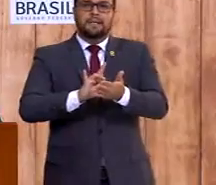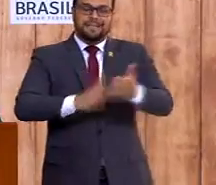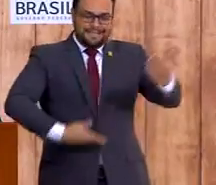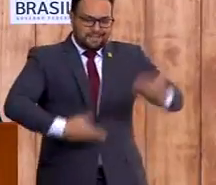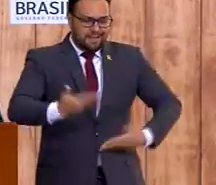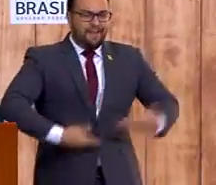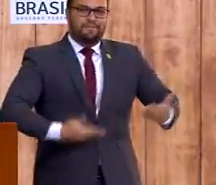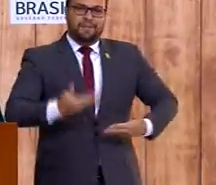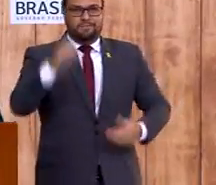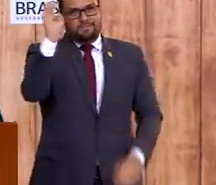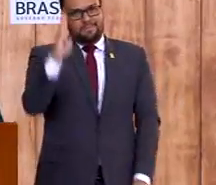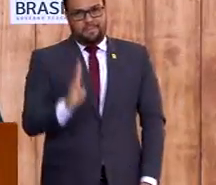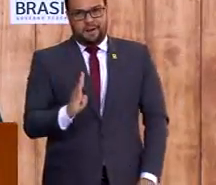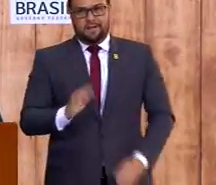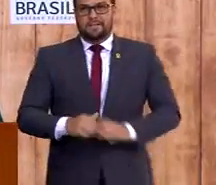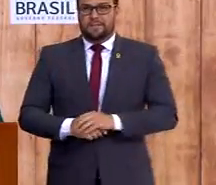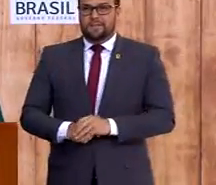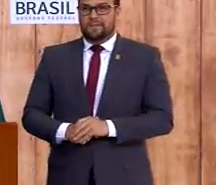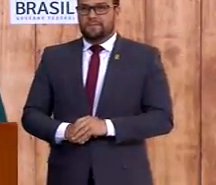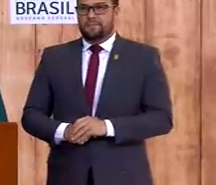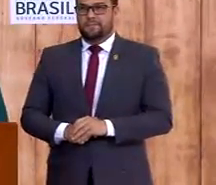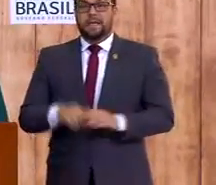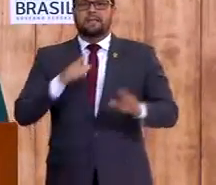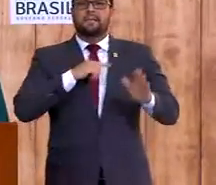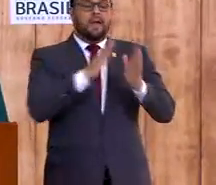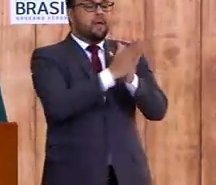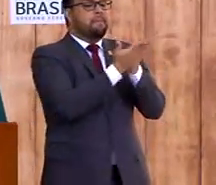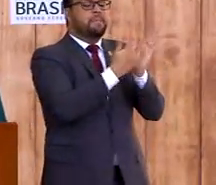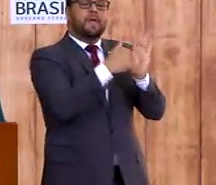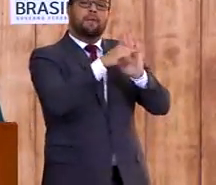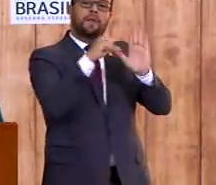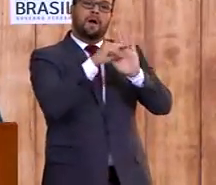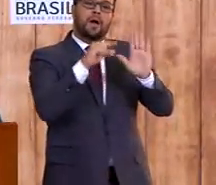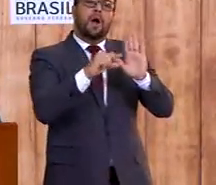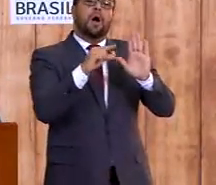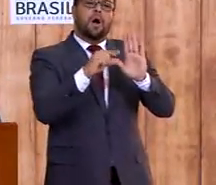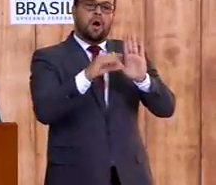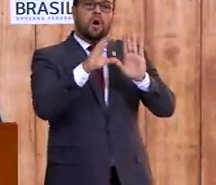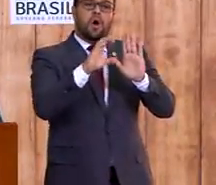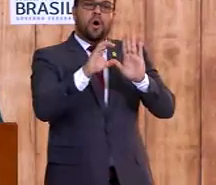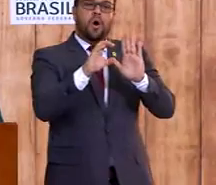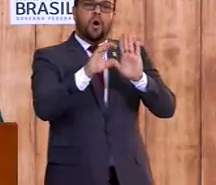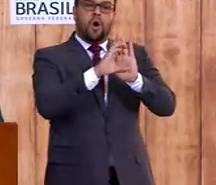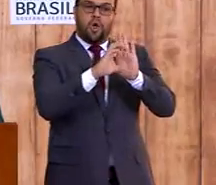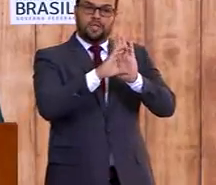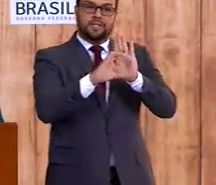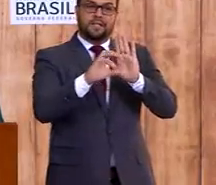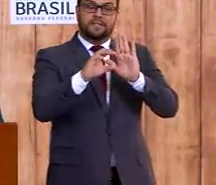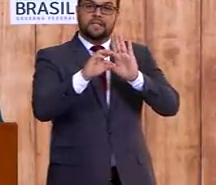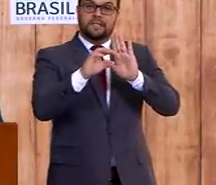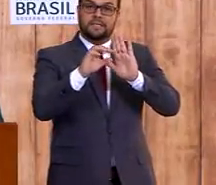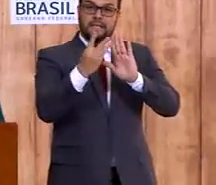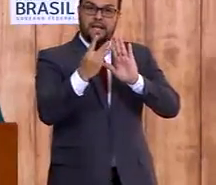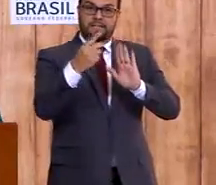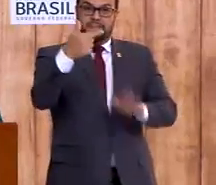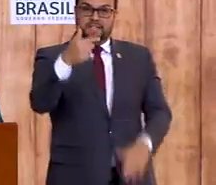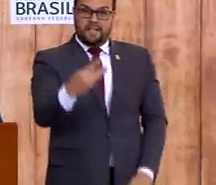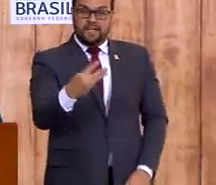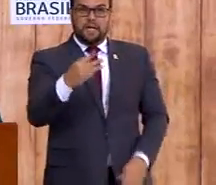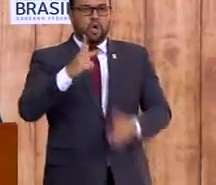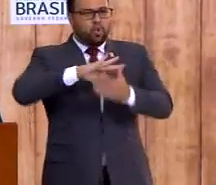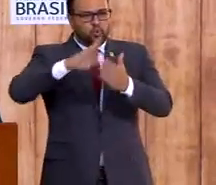o nosso país e tem um versículo que fala em Colossenses 3 23 e tudo quando fizerdes